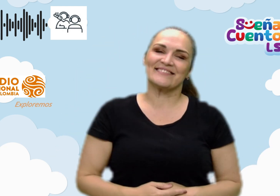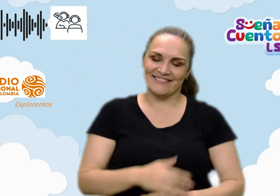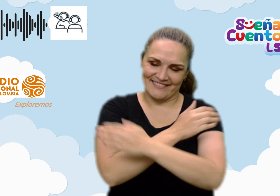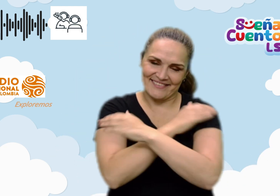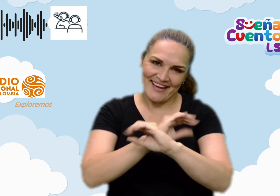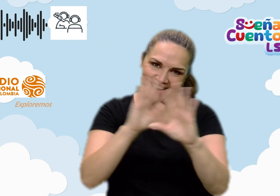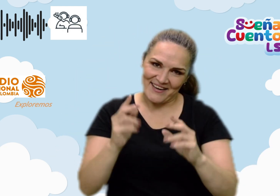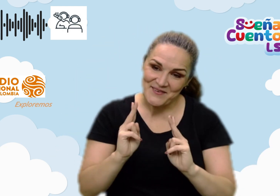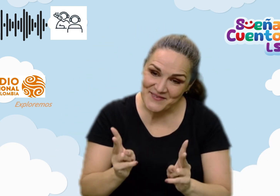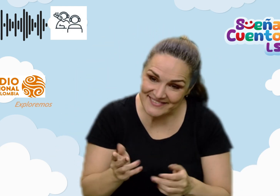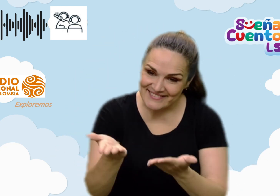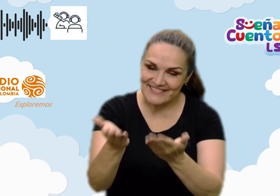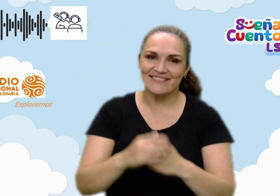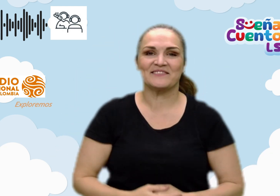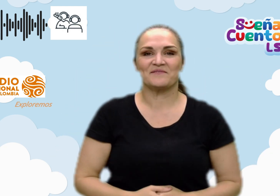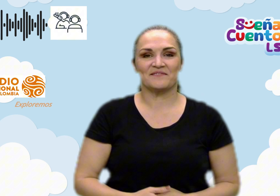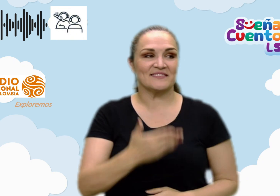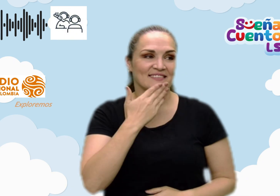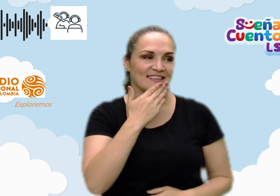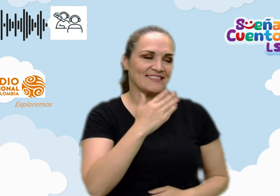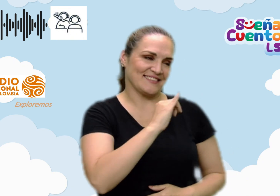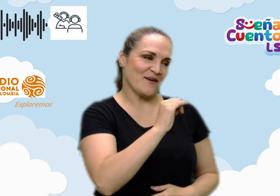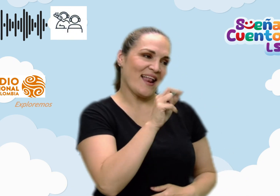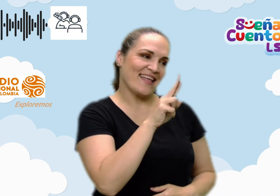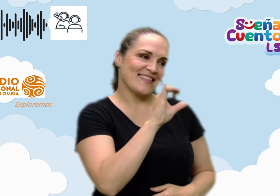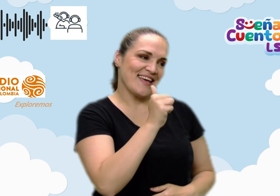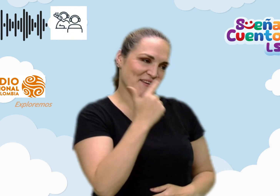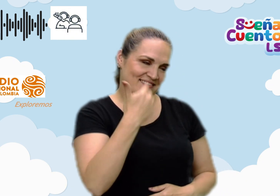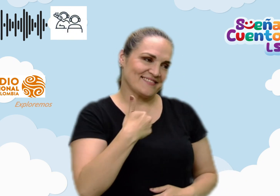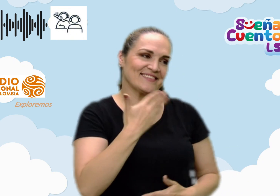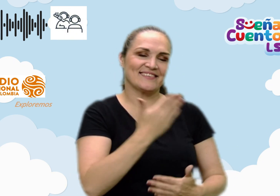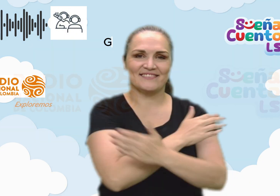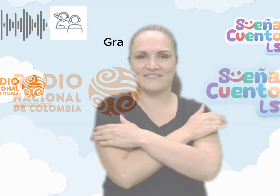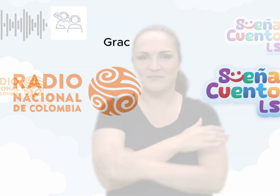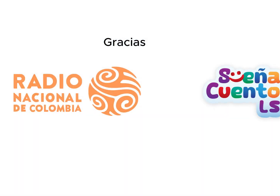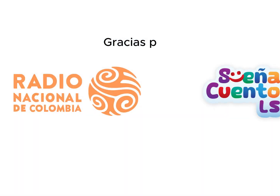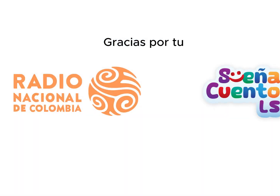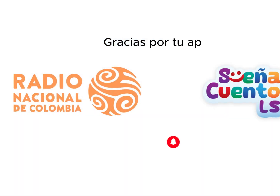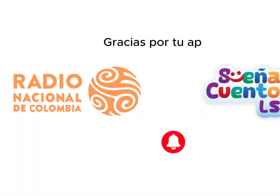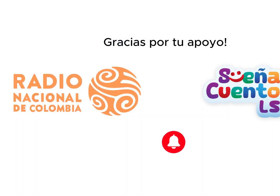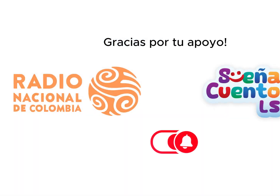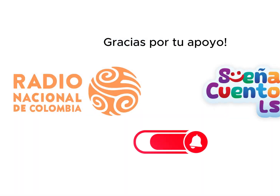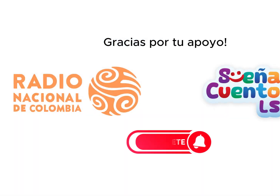los ven. Pero por Gracias. favor, claro que sí, un abrazo, cuídese mucho, que descanse. Andreita, gracias, un abrazo.